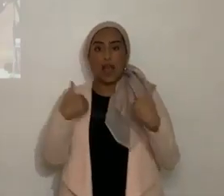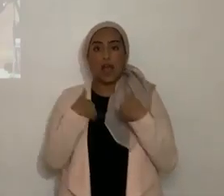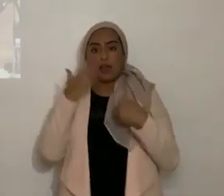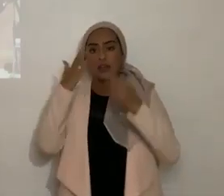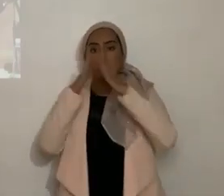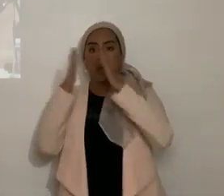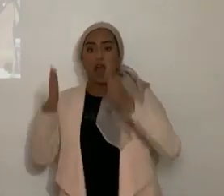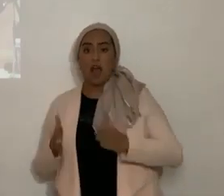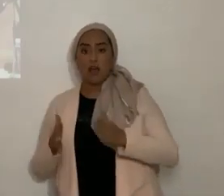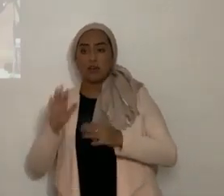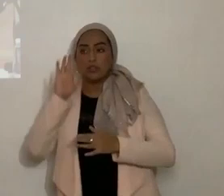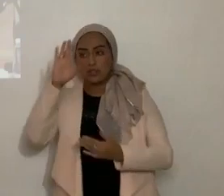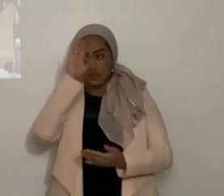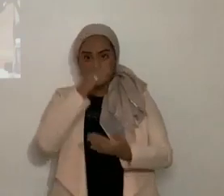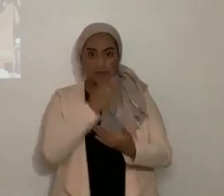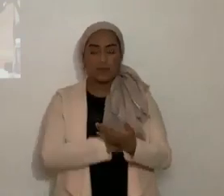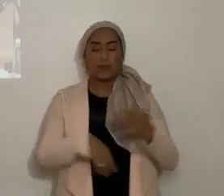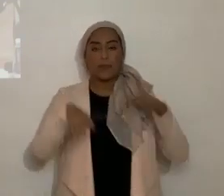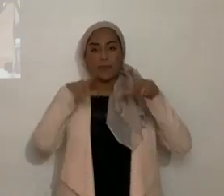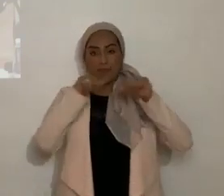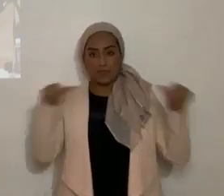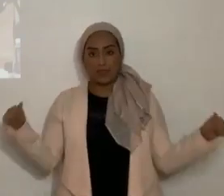su casa, sus hijos, etc.